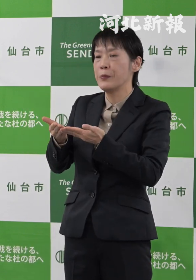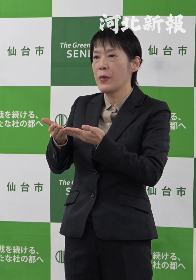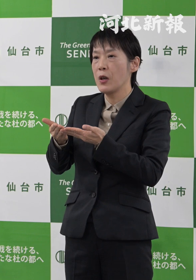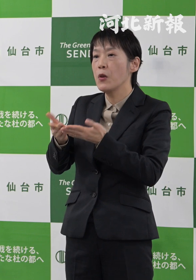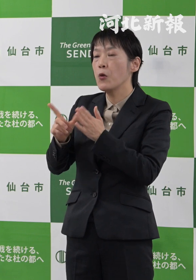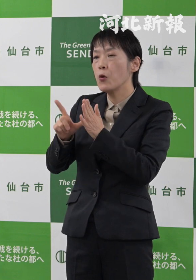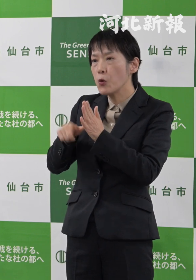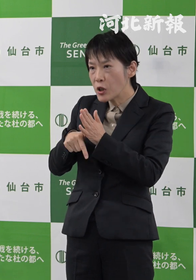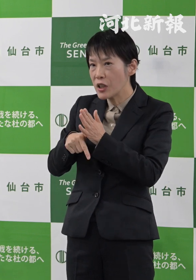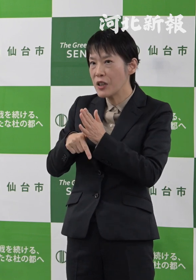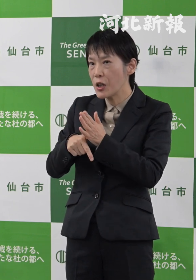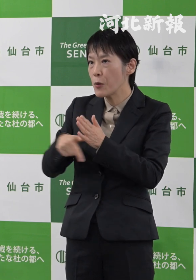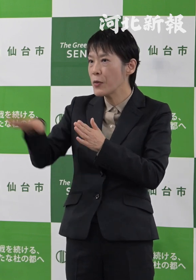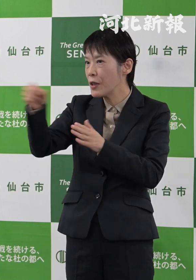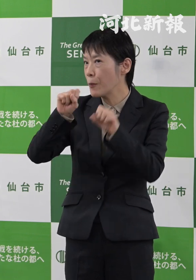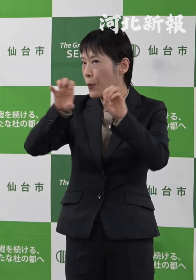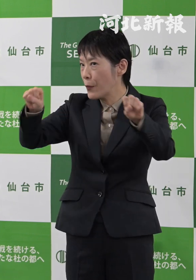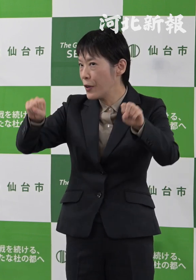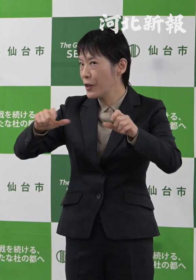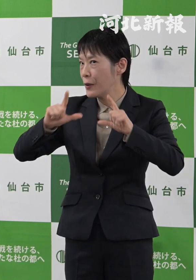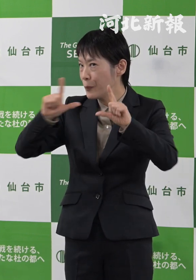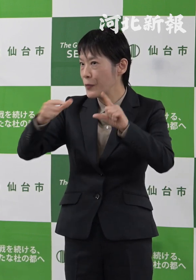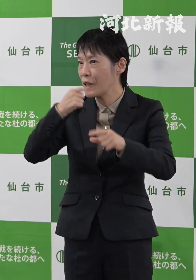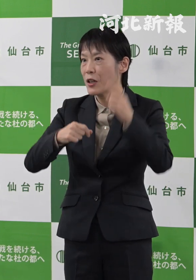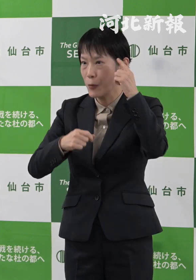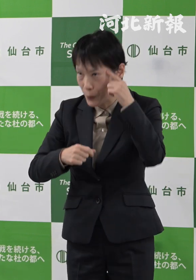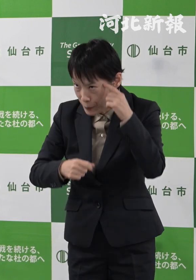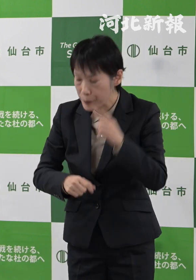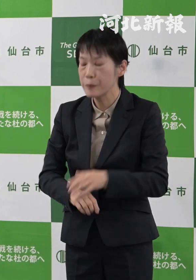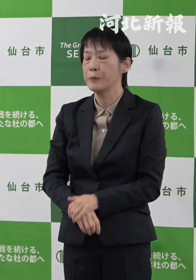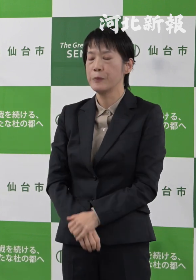ましたのでそれも合わせてご披露させていただきます。